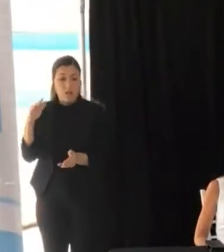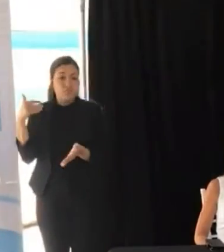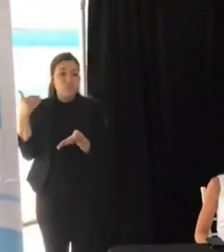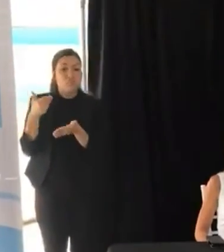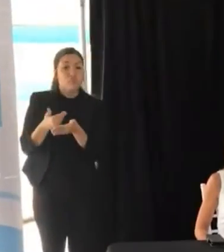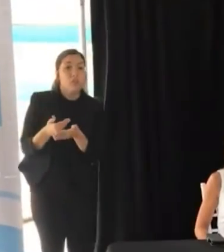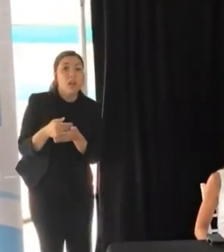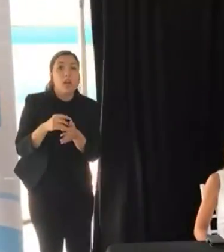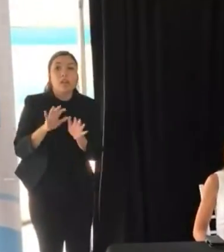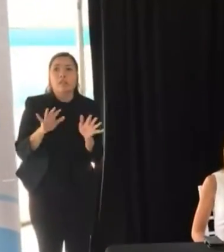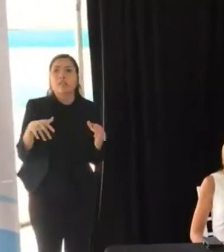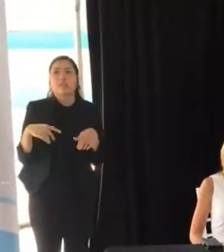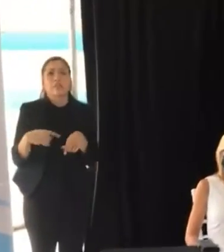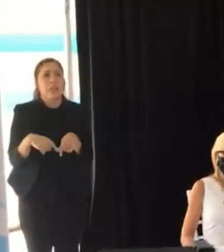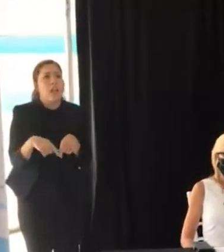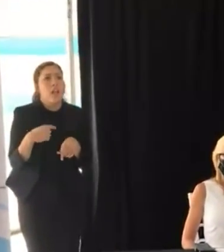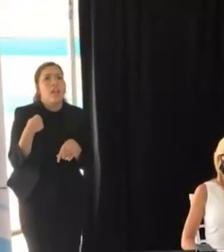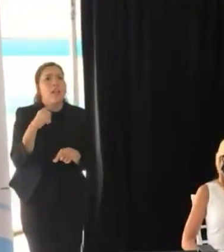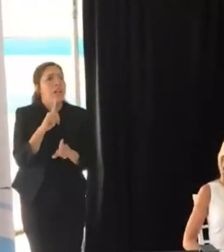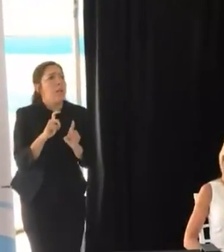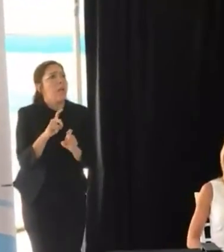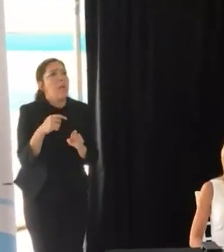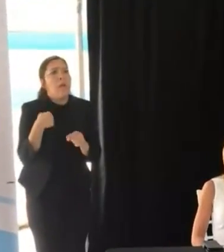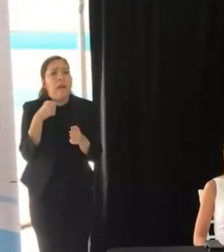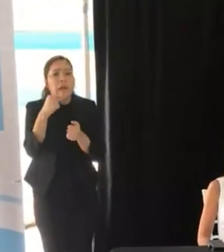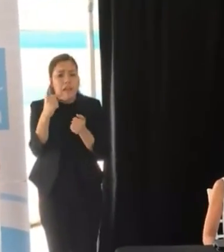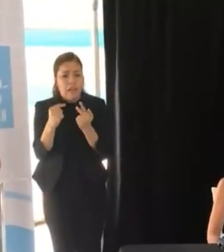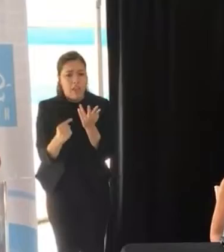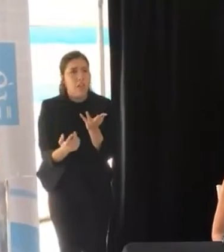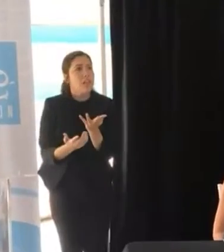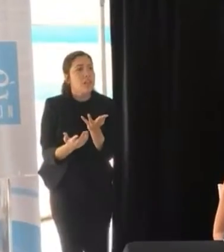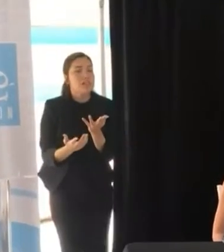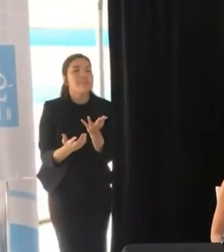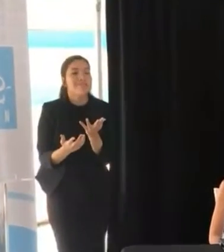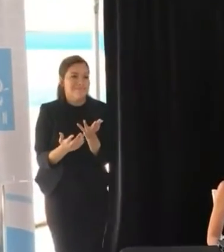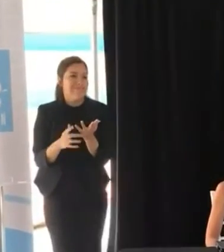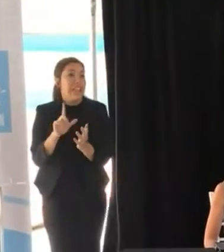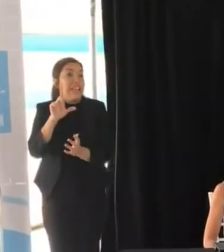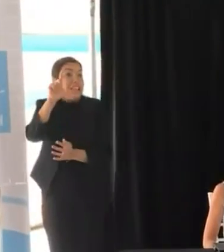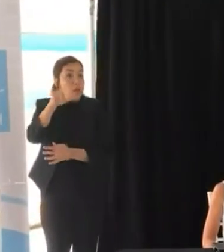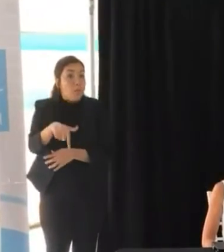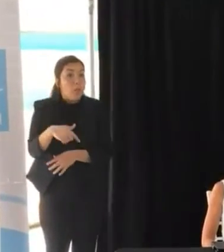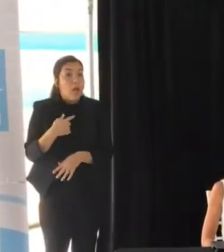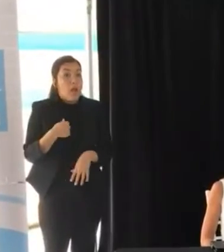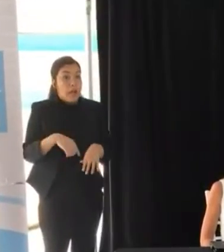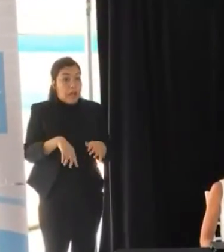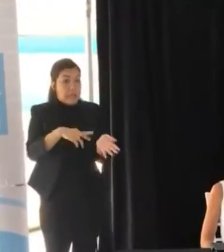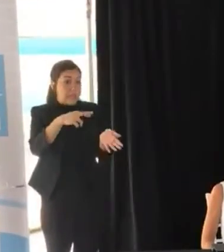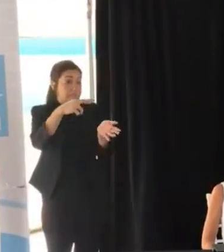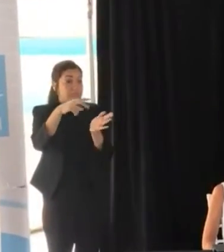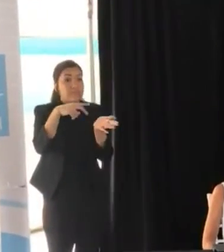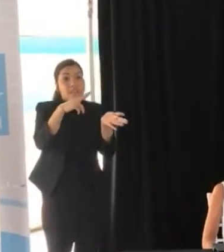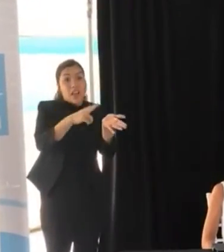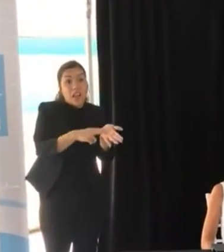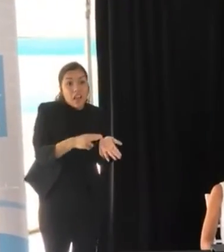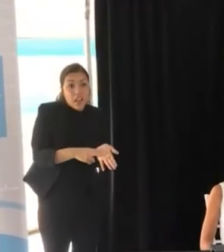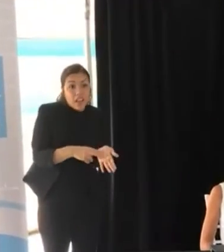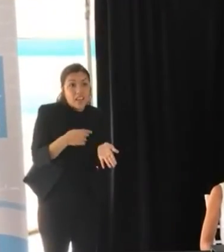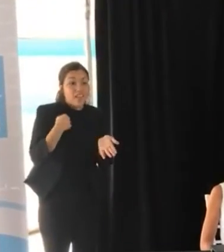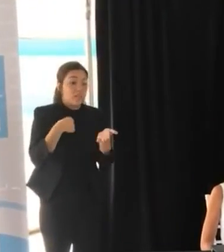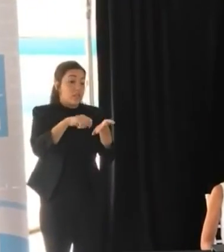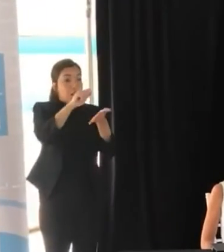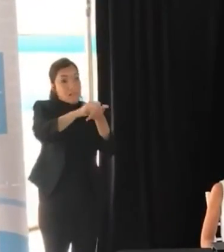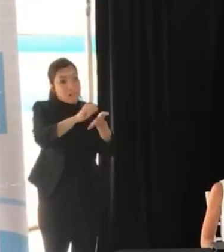tiene miedos, tiene temores, tiene preguntas. Luego pasa a un área de registro donde hay que llegar una documentación completamente confidencial de ese